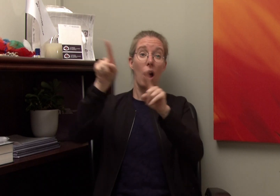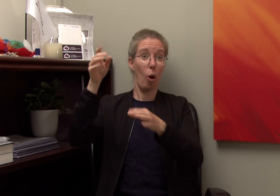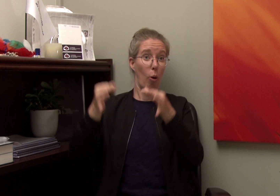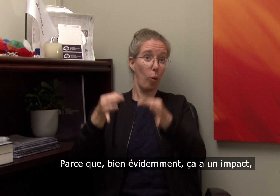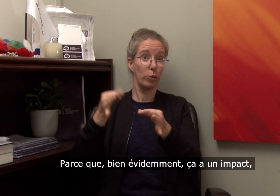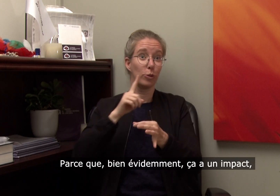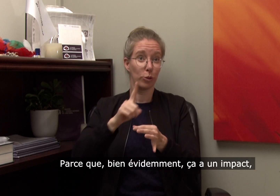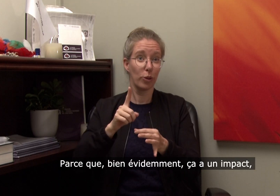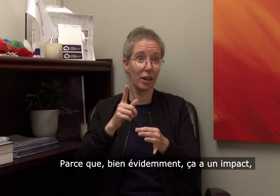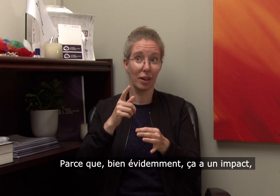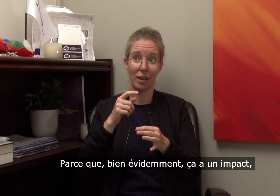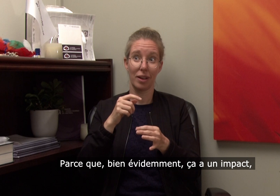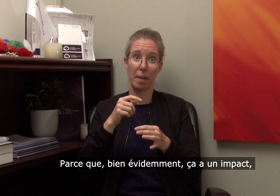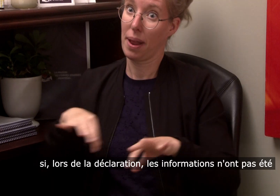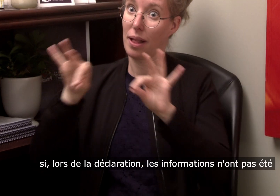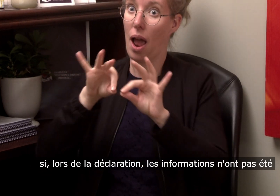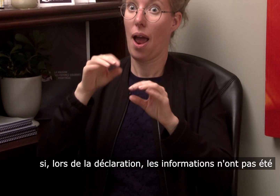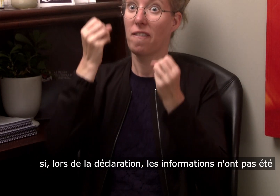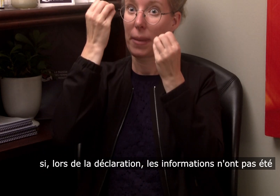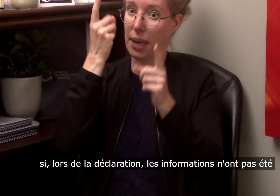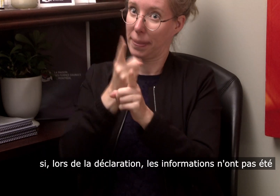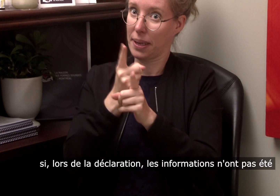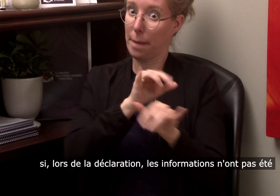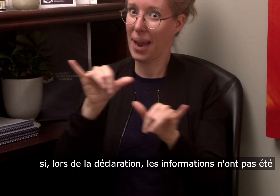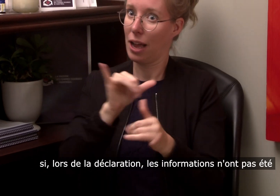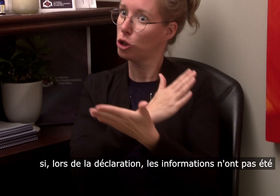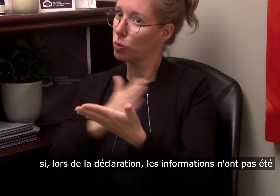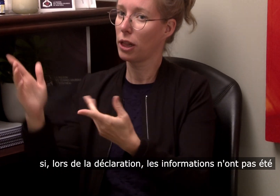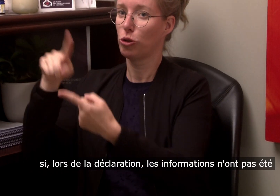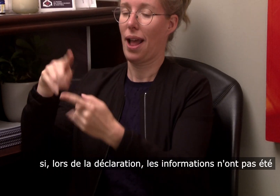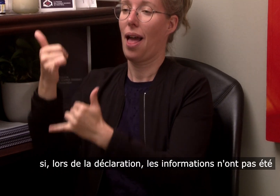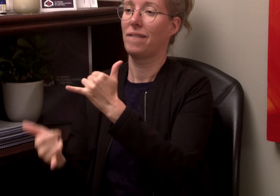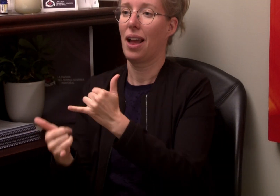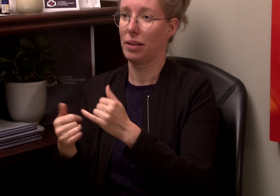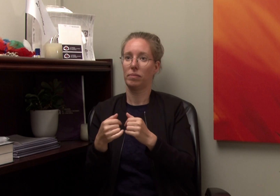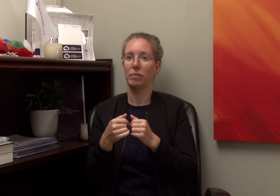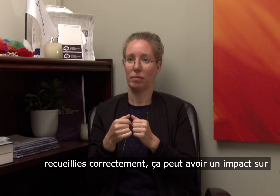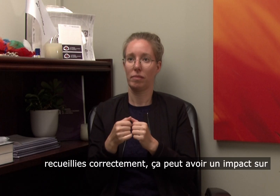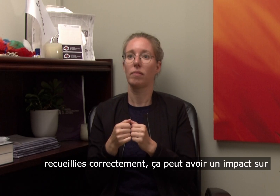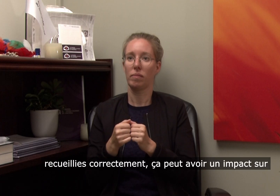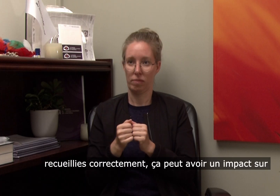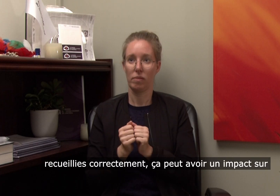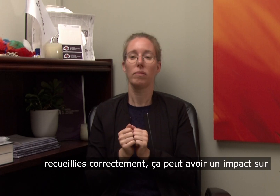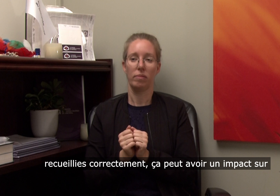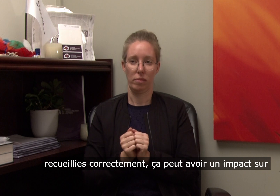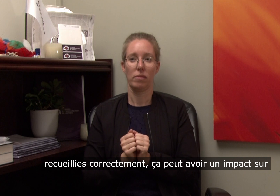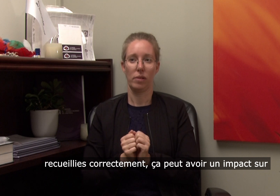Parce que, bien évidemment, ça a un impact. Si, lors de la déclaration, les informations n'ont pas été recueillies correctement, ça peut avoir un impact